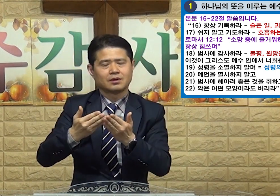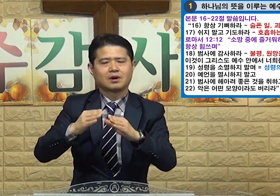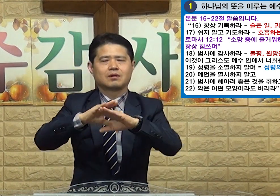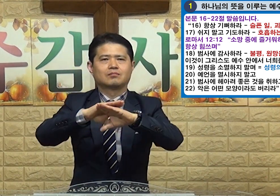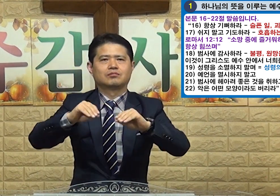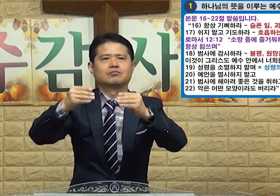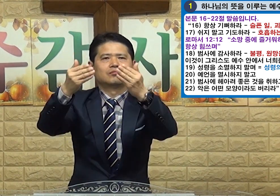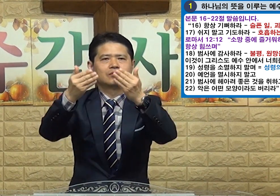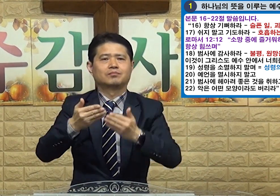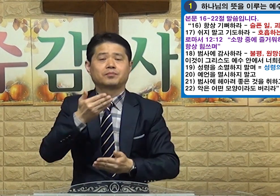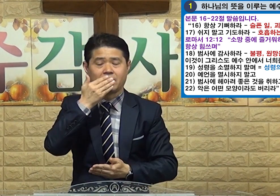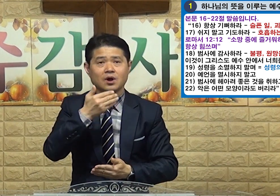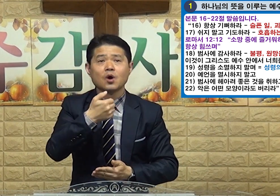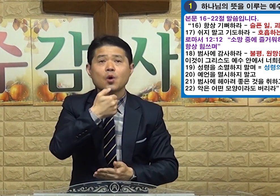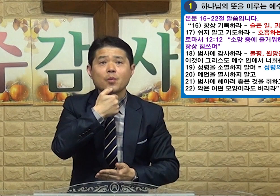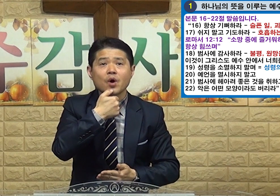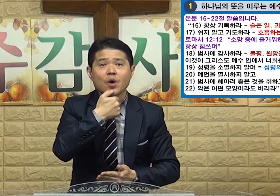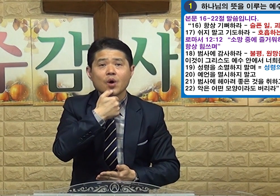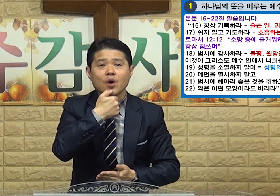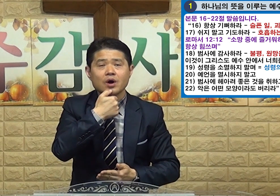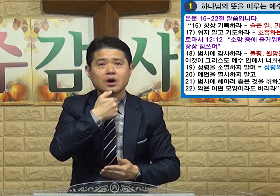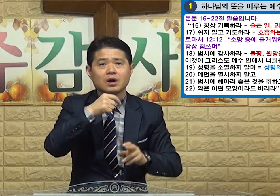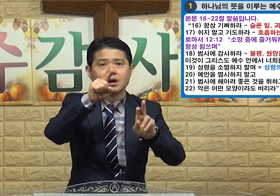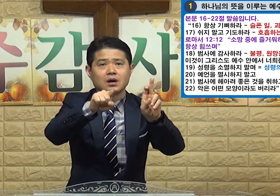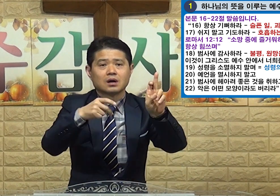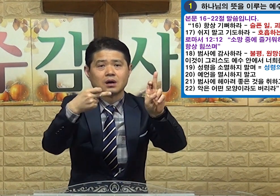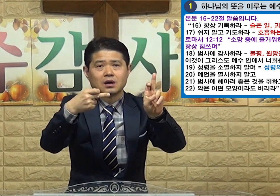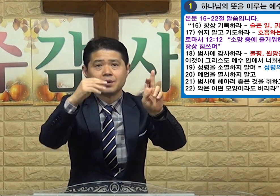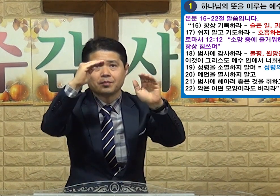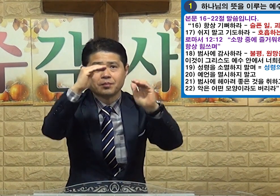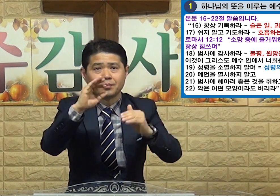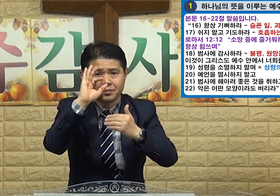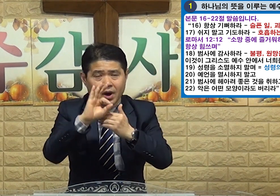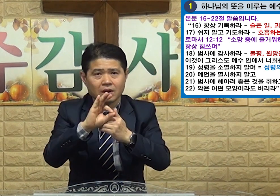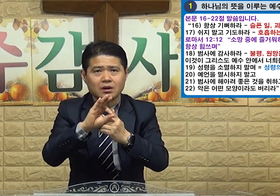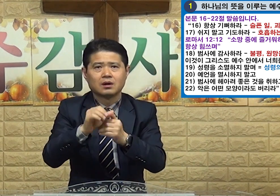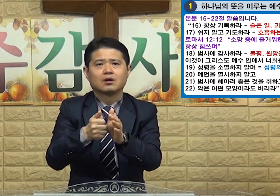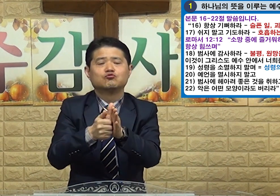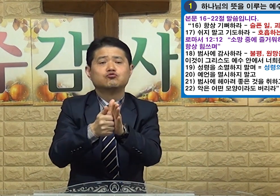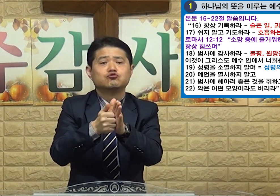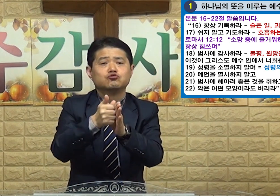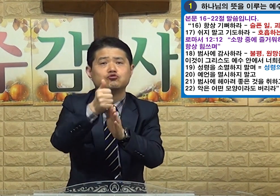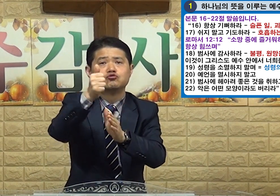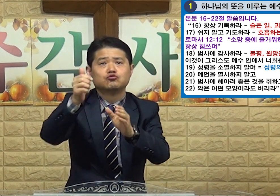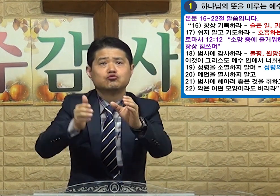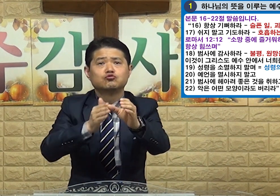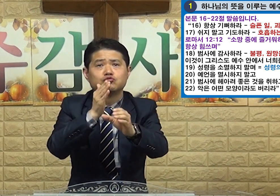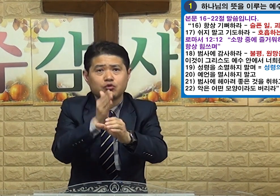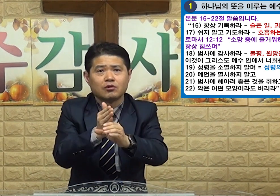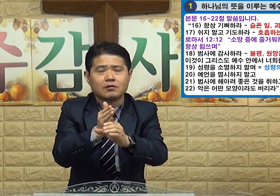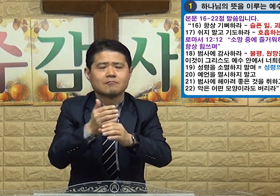응답해 주시고 우리의 문제를 해결해 주십니다. 로마서 12장 12절에 보면 소망